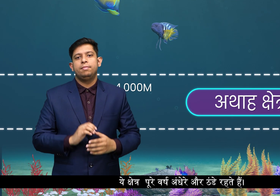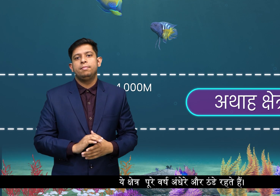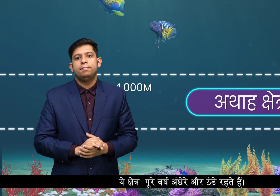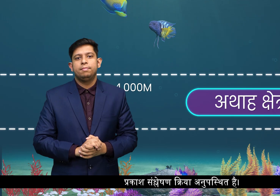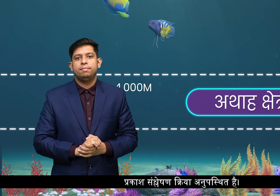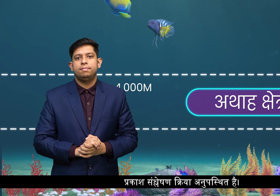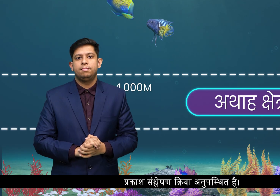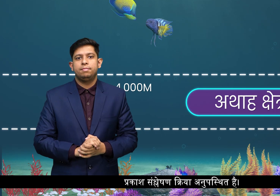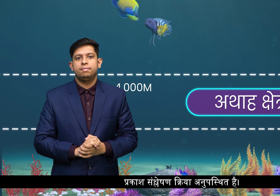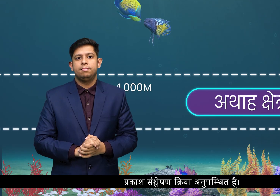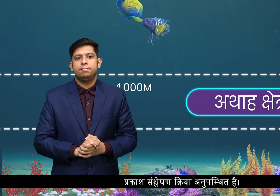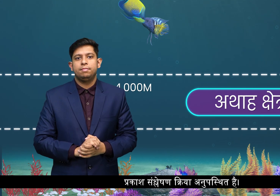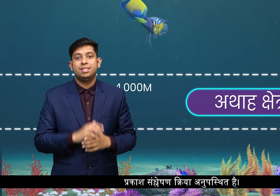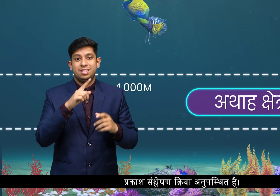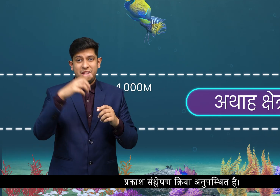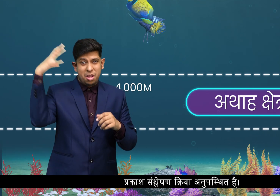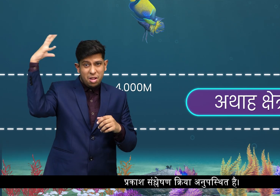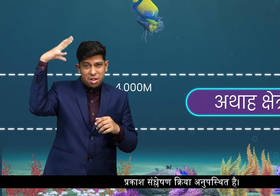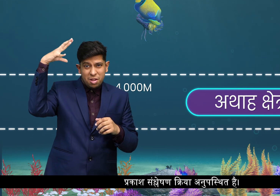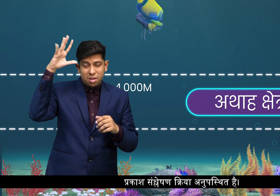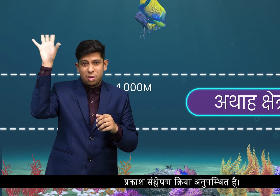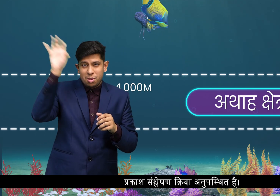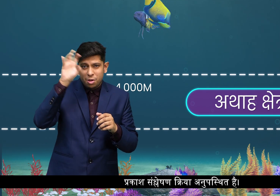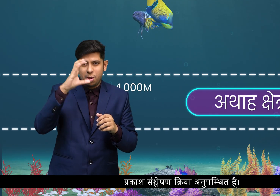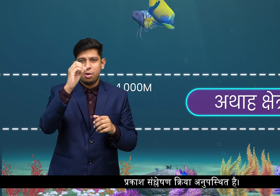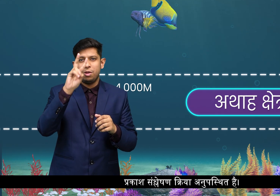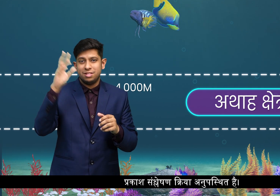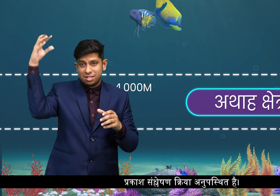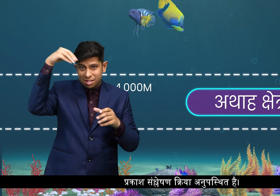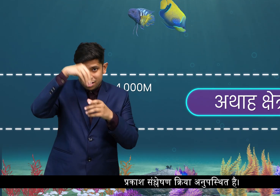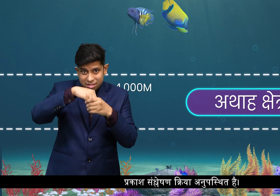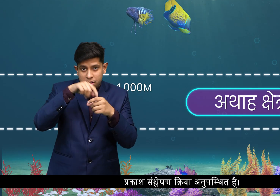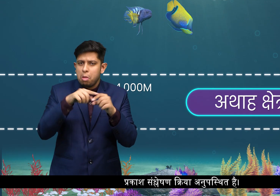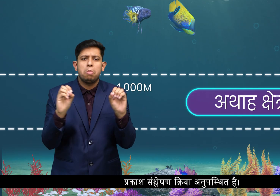प्रकाश संश्लेषण क्रिया अनुपस्थित है।